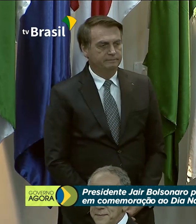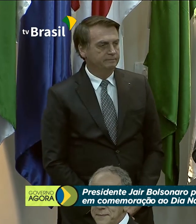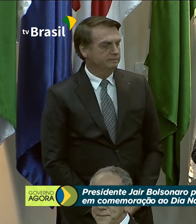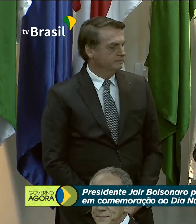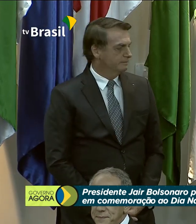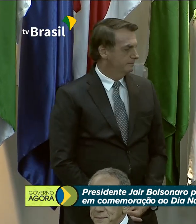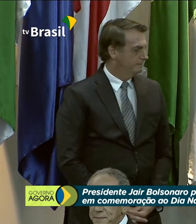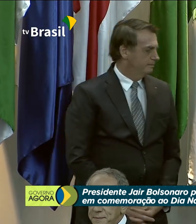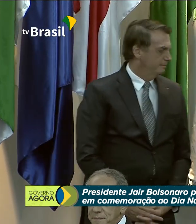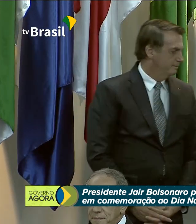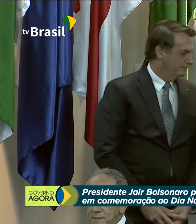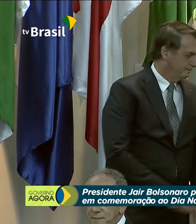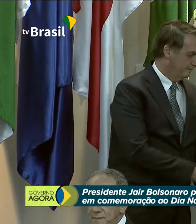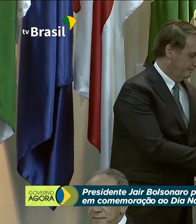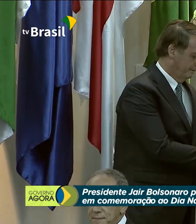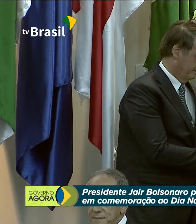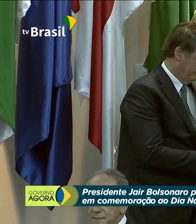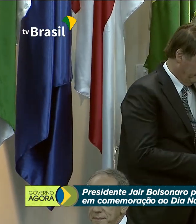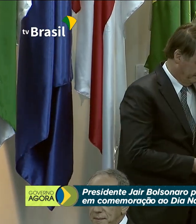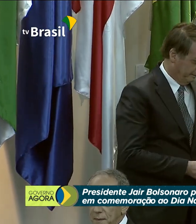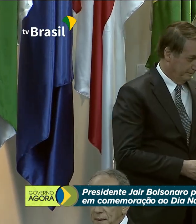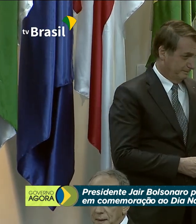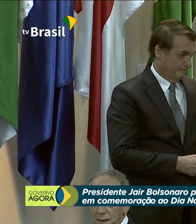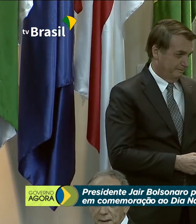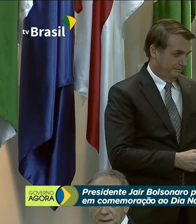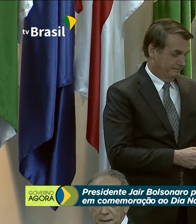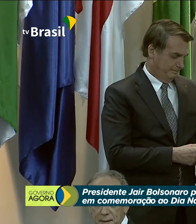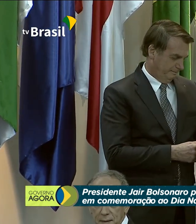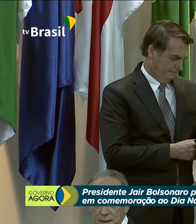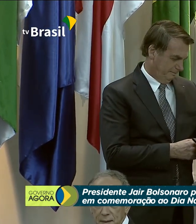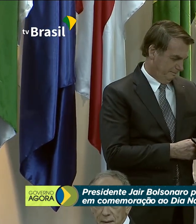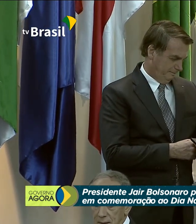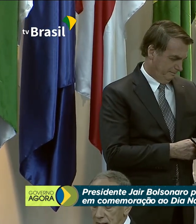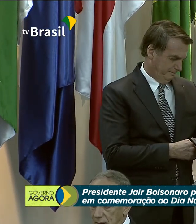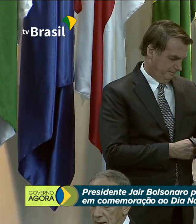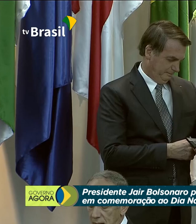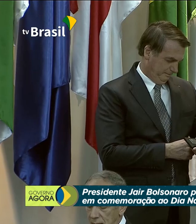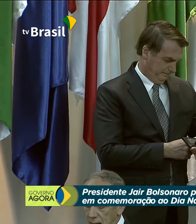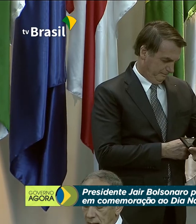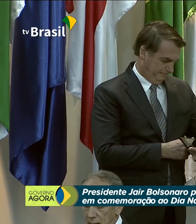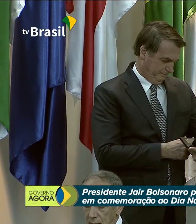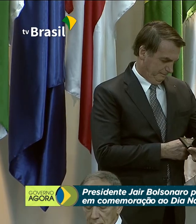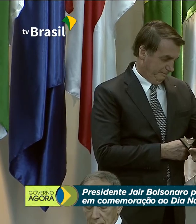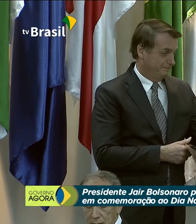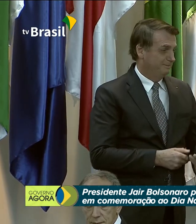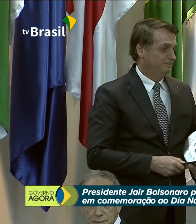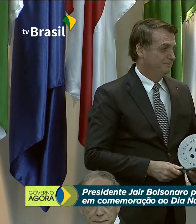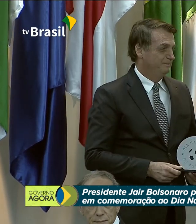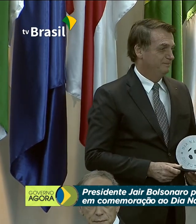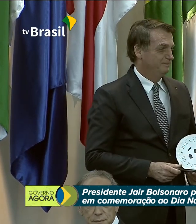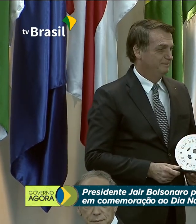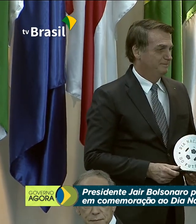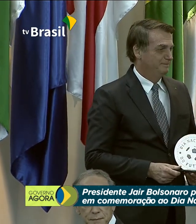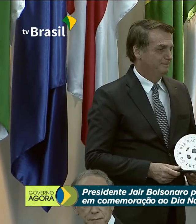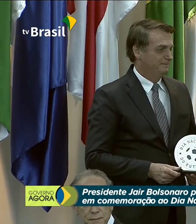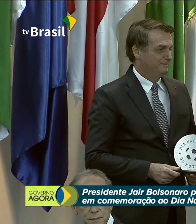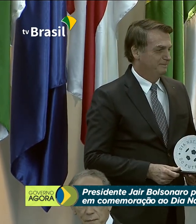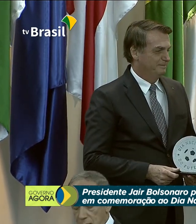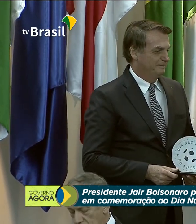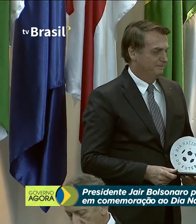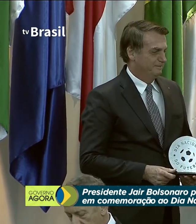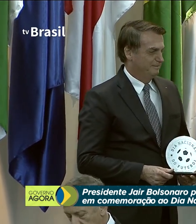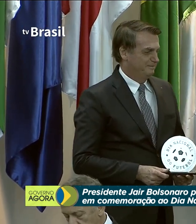República. Convidamos ao palco Aline Pellegrino. Nasceu em São Paulo no dia 7